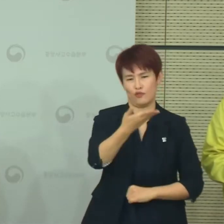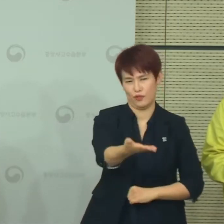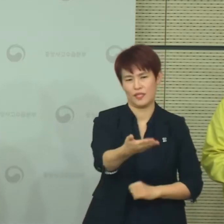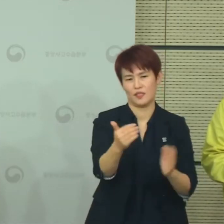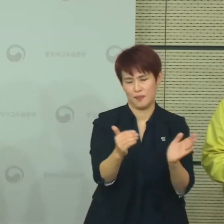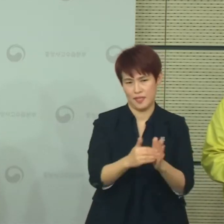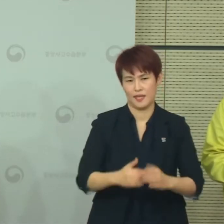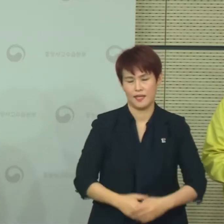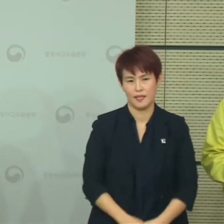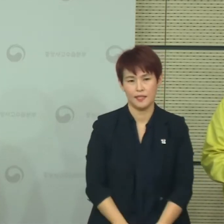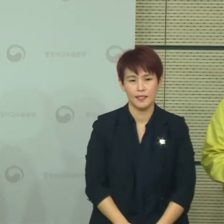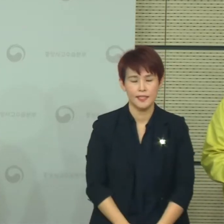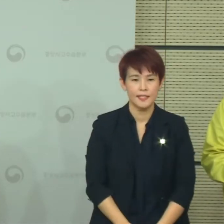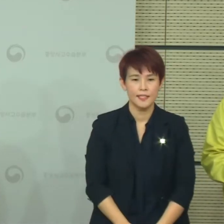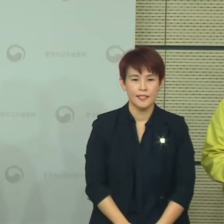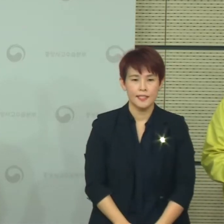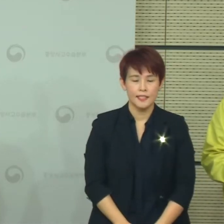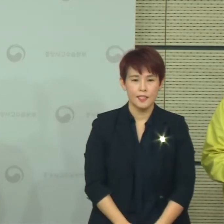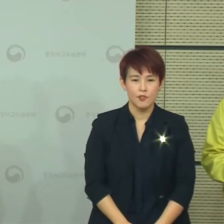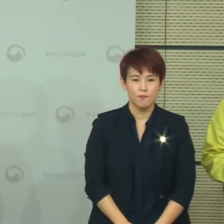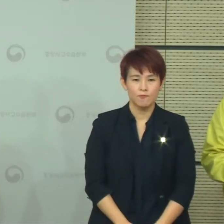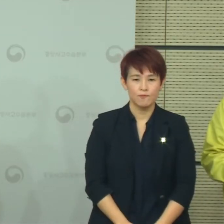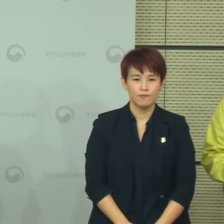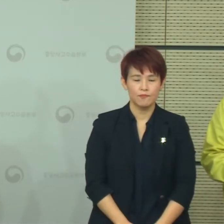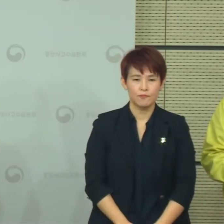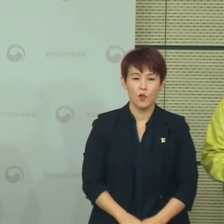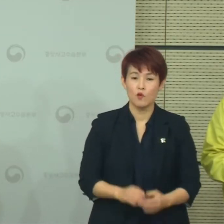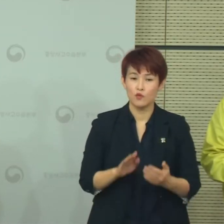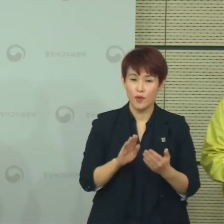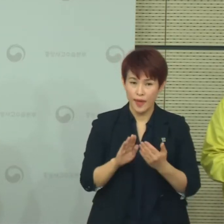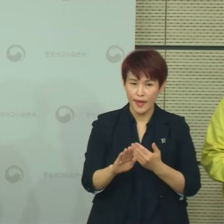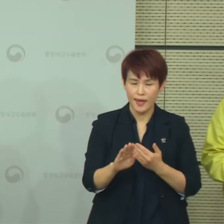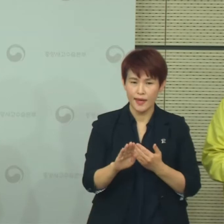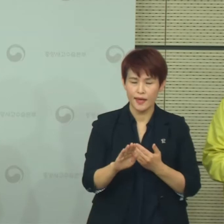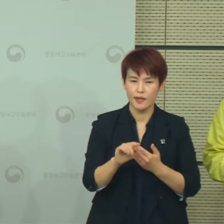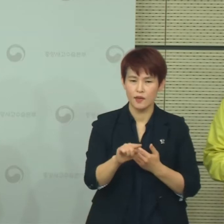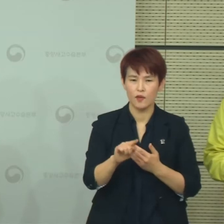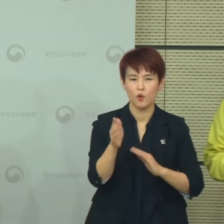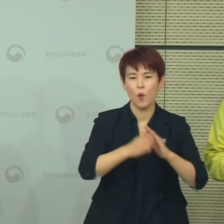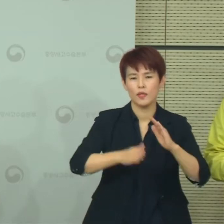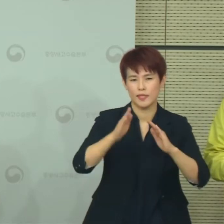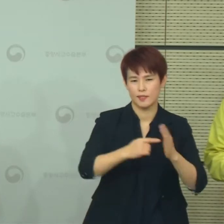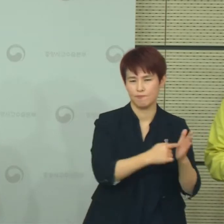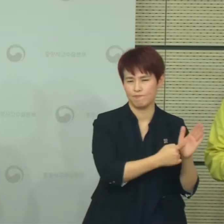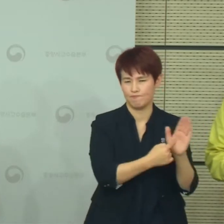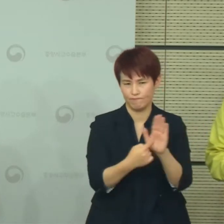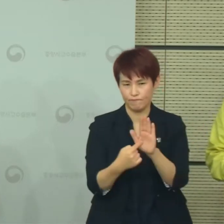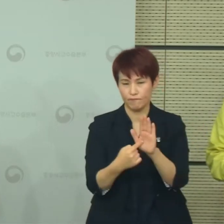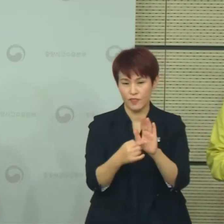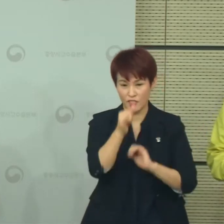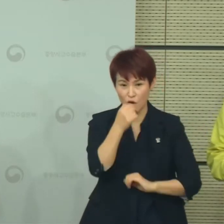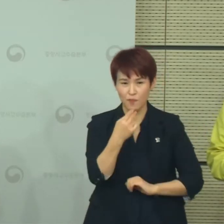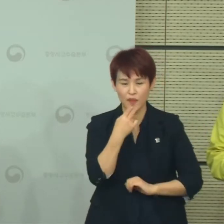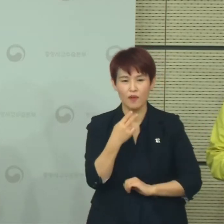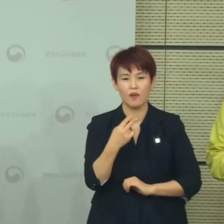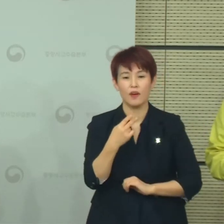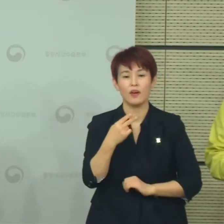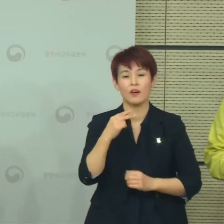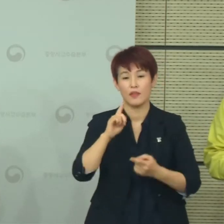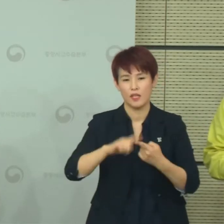알려드린 바가 있습니다. 그 이 부분에 대해서는 추후 그 공식화 여부에 대해서